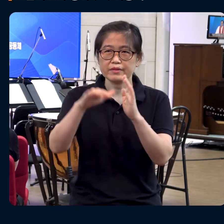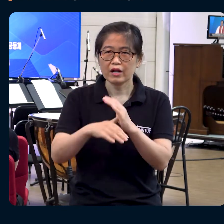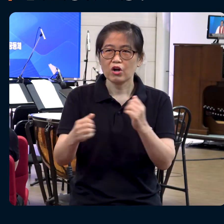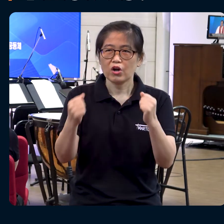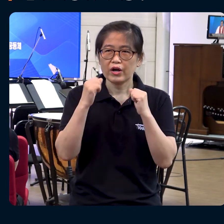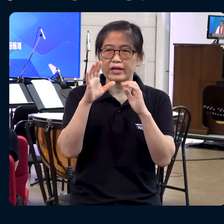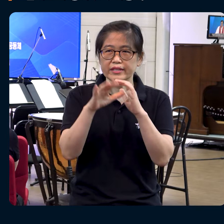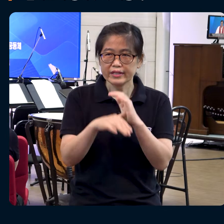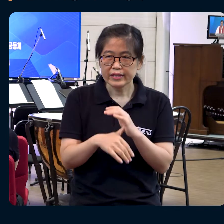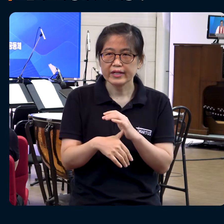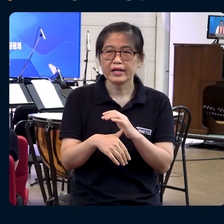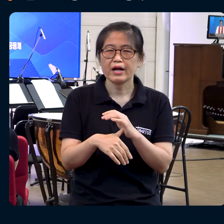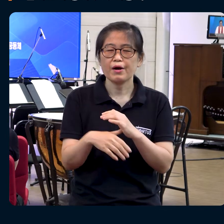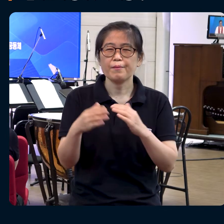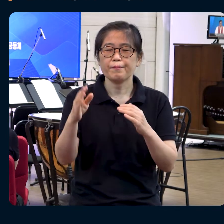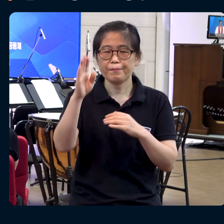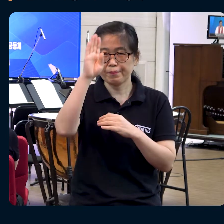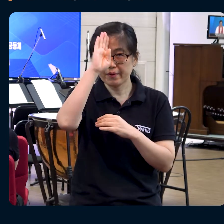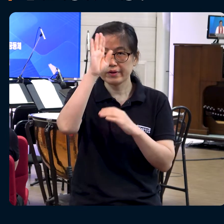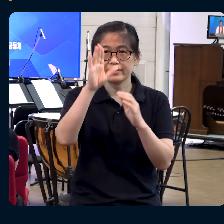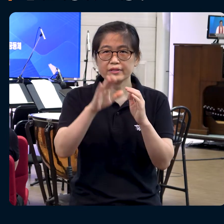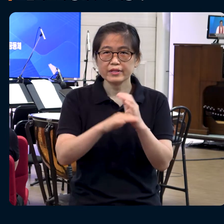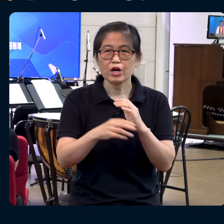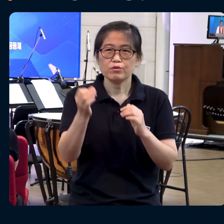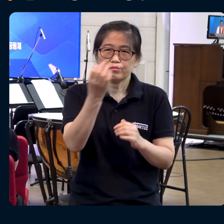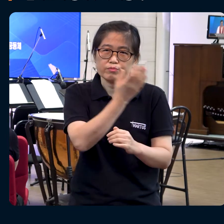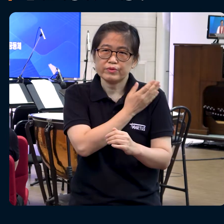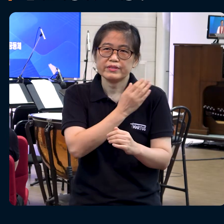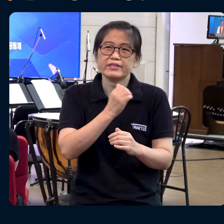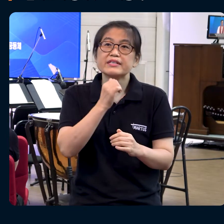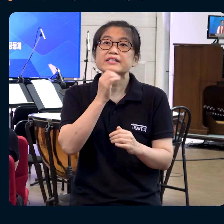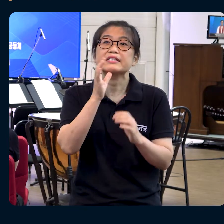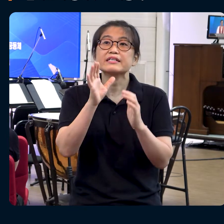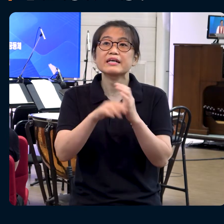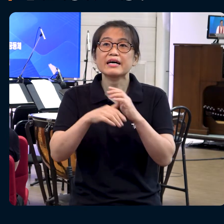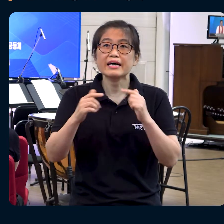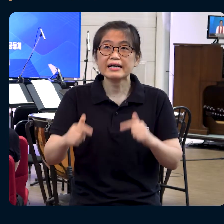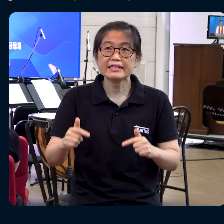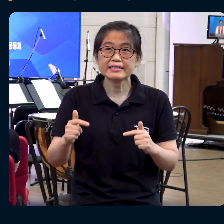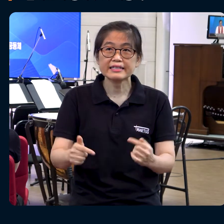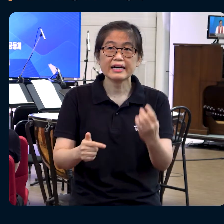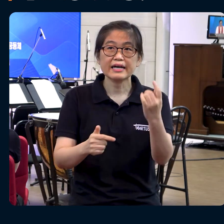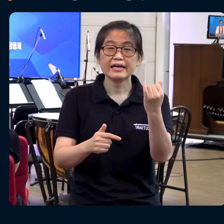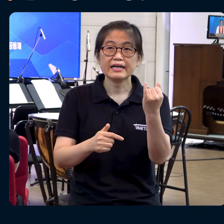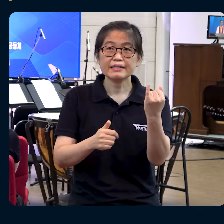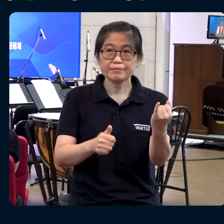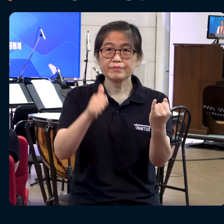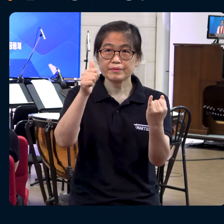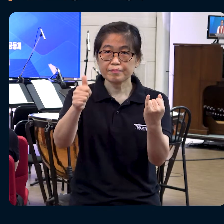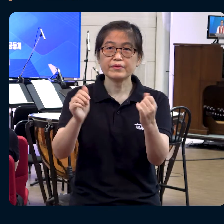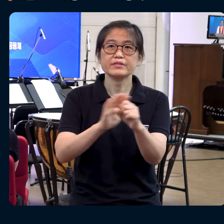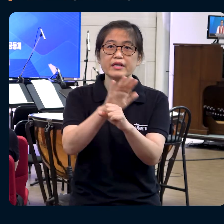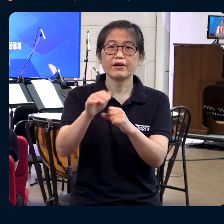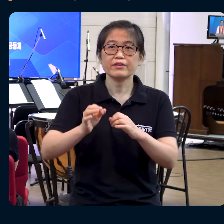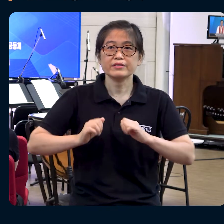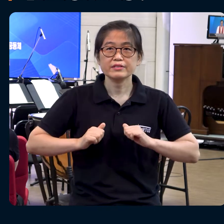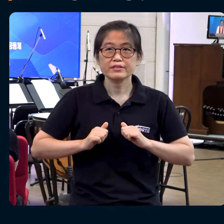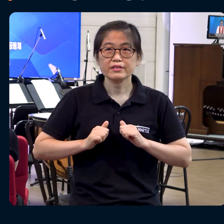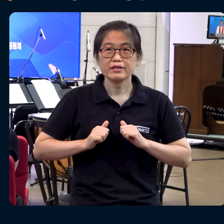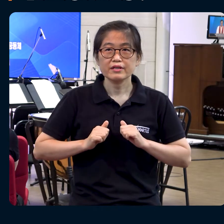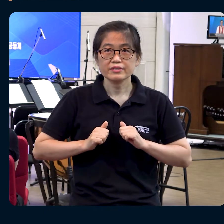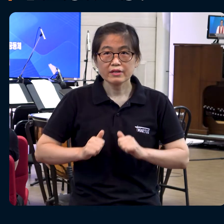슬플 때나 건강할 때나 병들 때나 부유할 때나 가난할 때나 항상 그대를